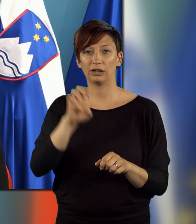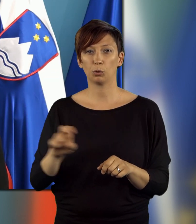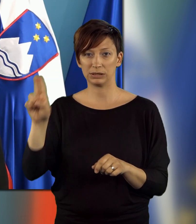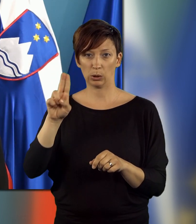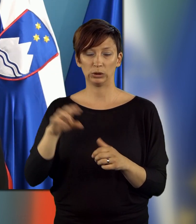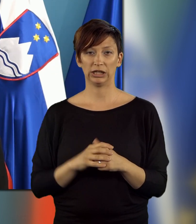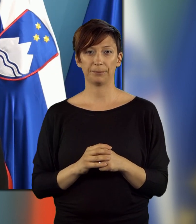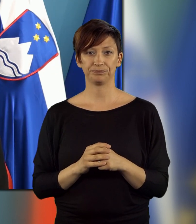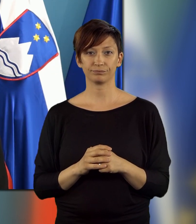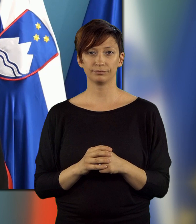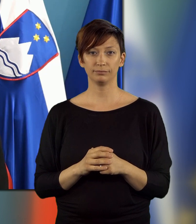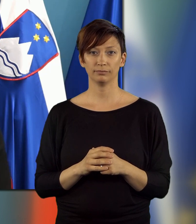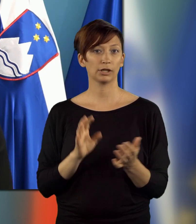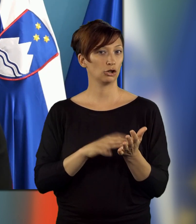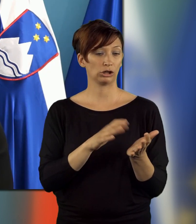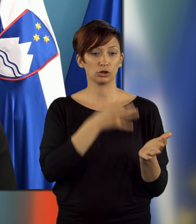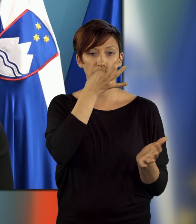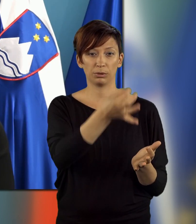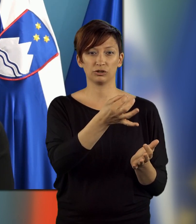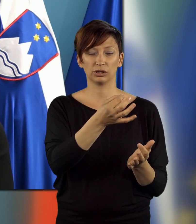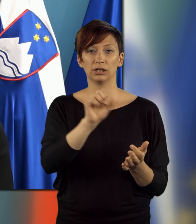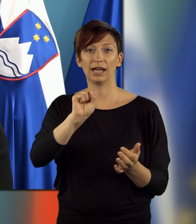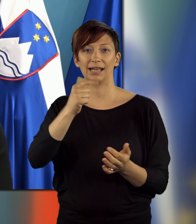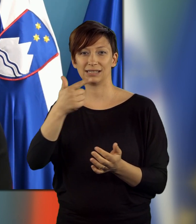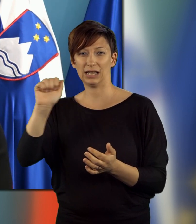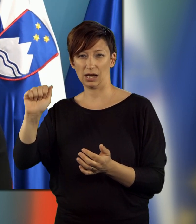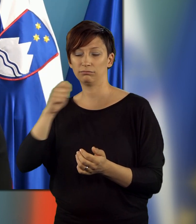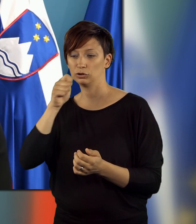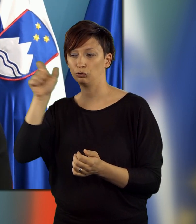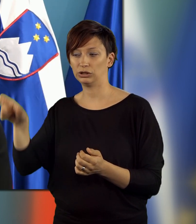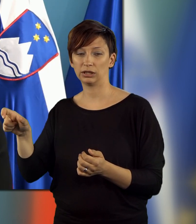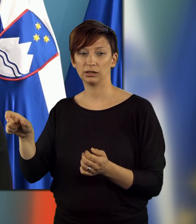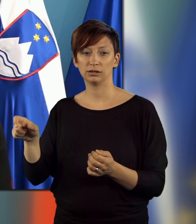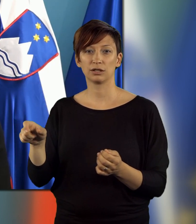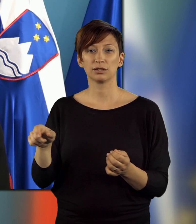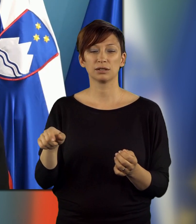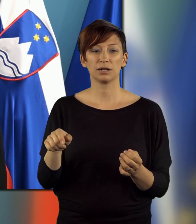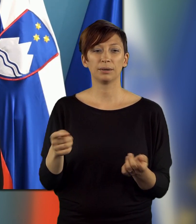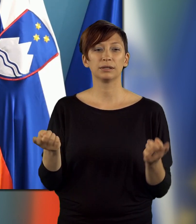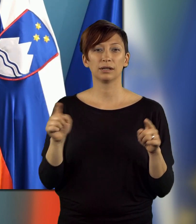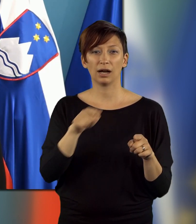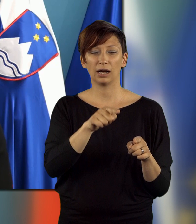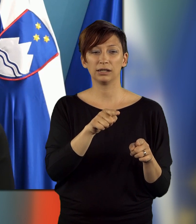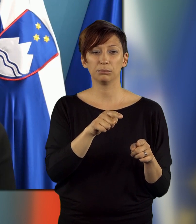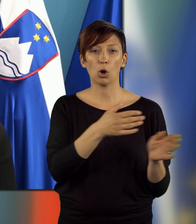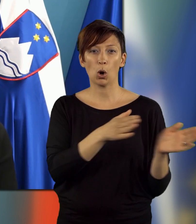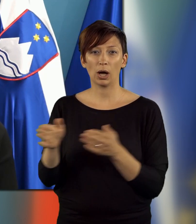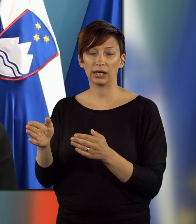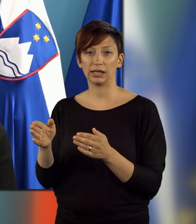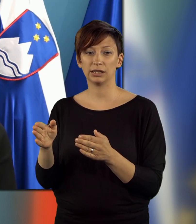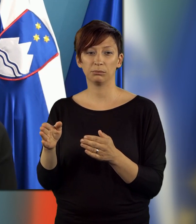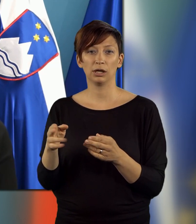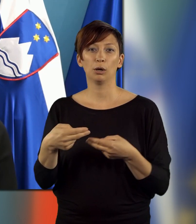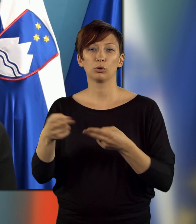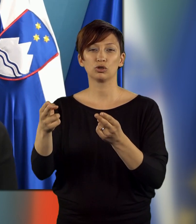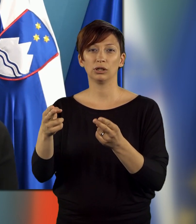unije. Še kakšno vprašanje STA, izvolite. Da je vrtovec STA, ali po rednem postopku pošiljate v